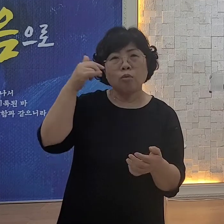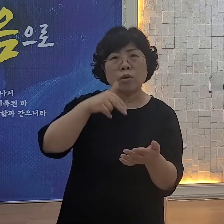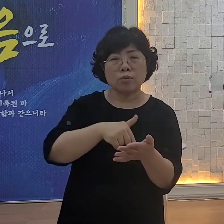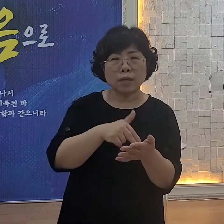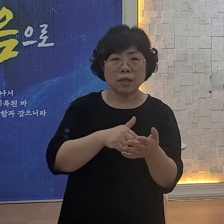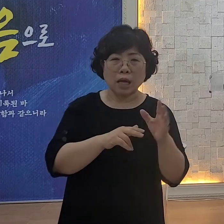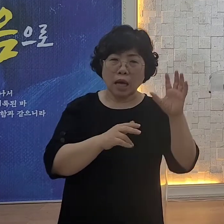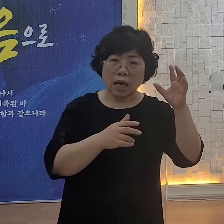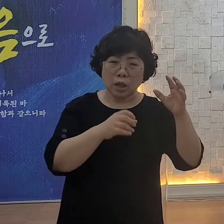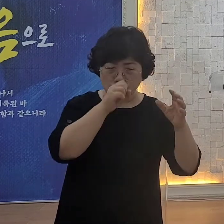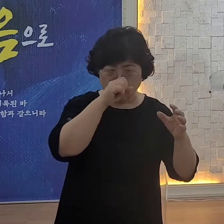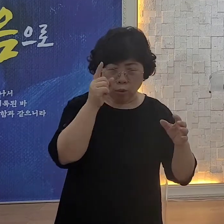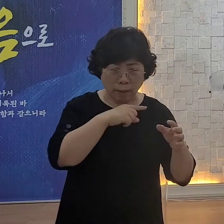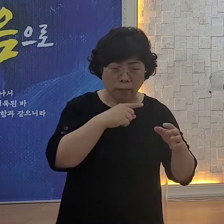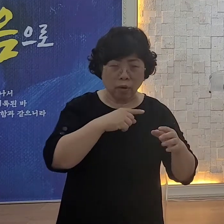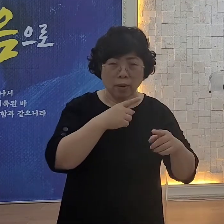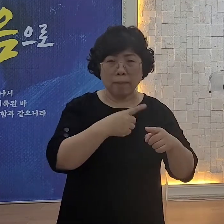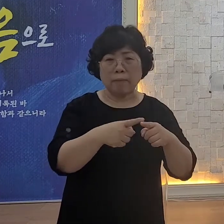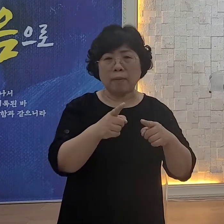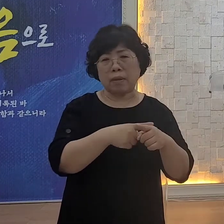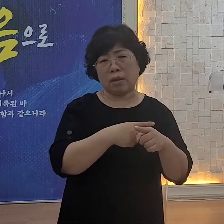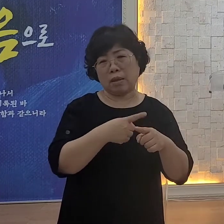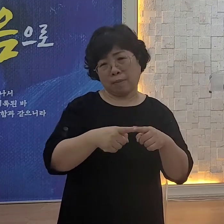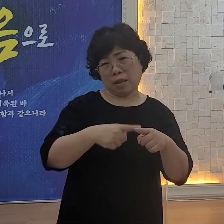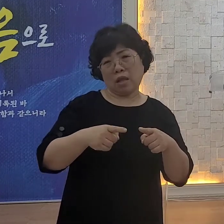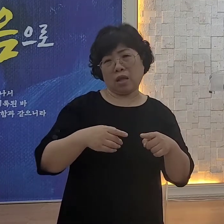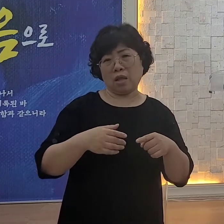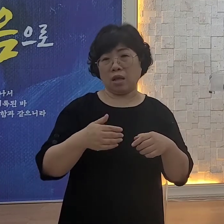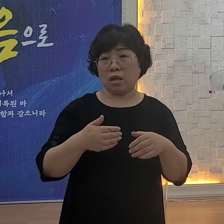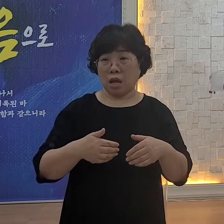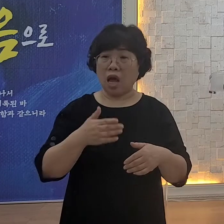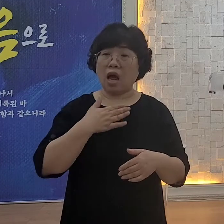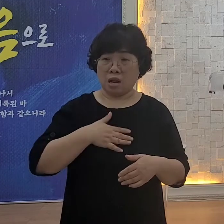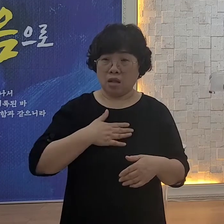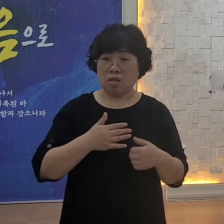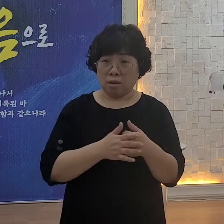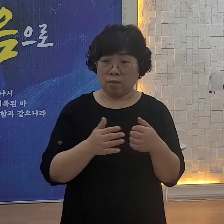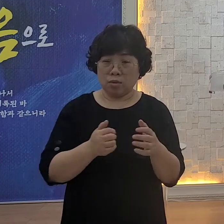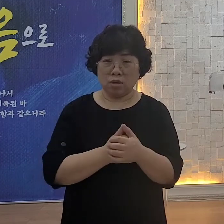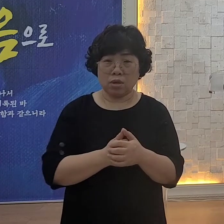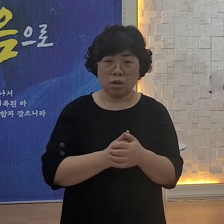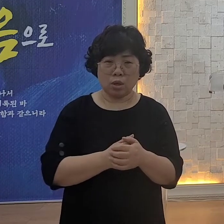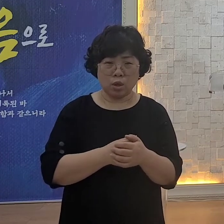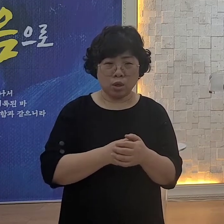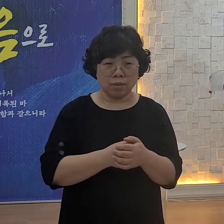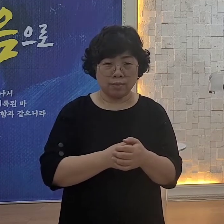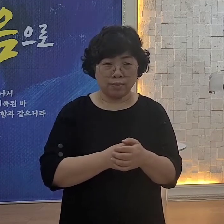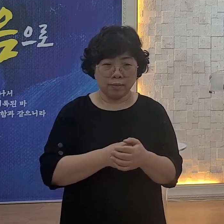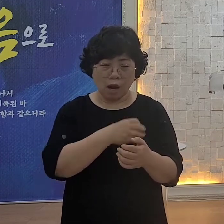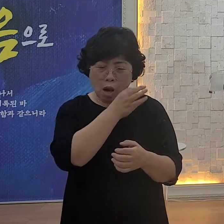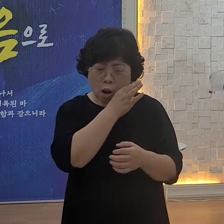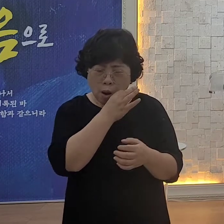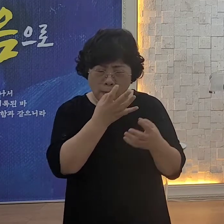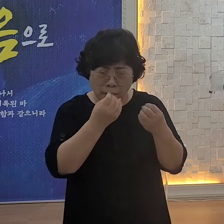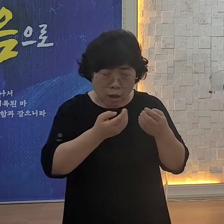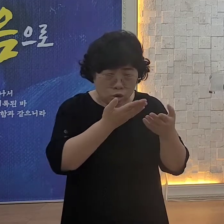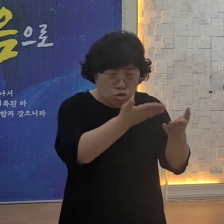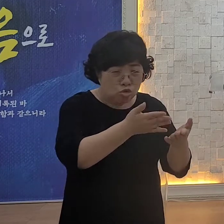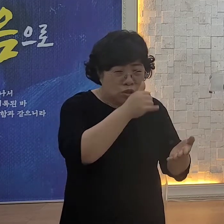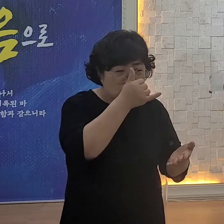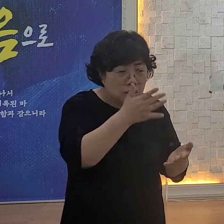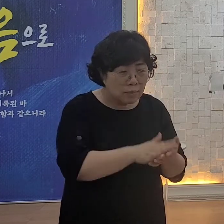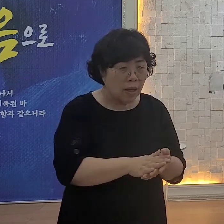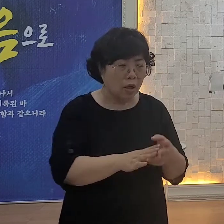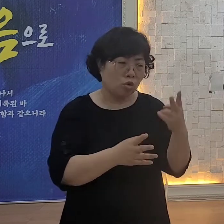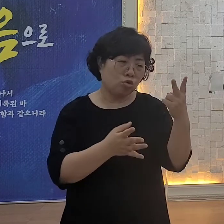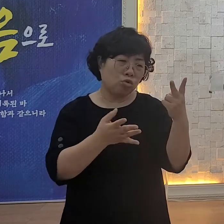알기 때문에 안 주는 거예요. 돈이 없어서가 아니고 100개가 아니라 1000개도 사줄 수 있지만 사탕을 그게 그 아이에게 2개